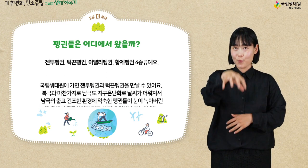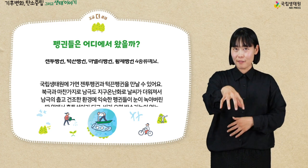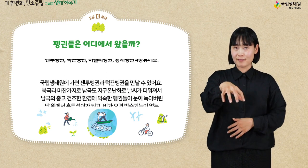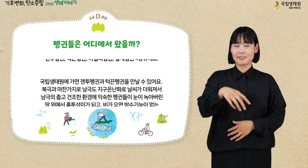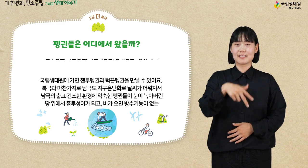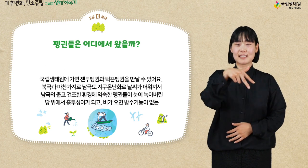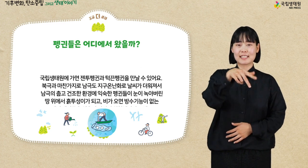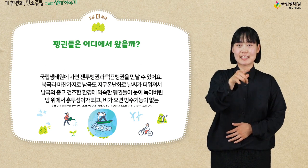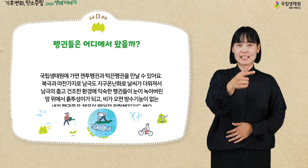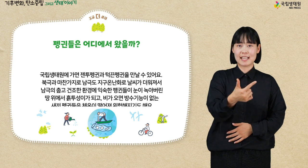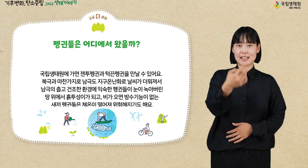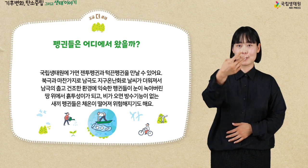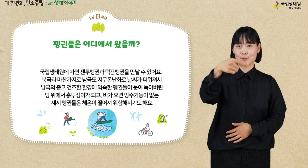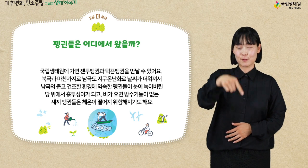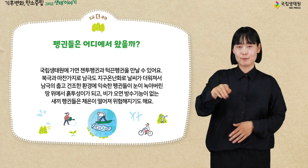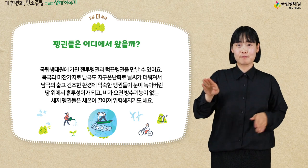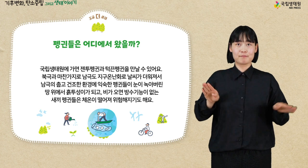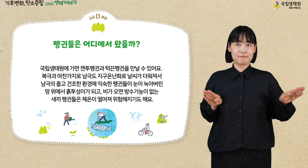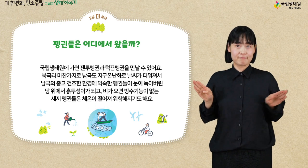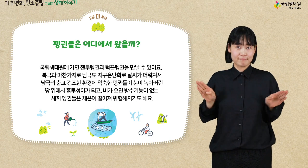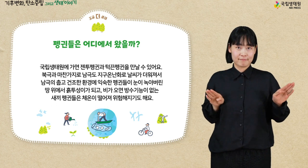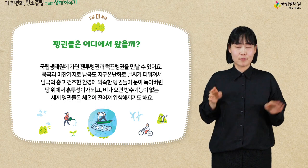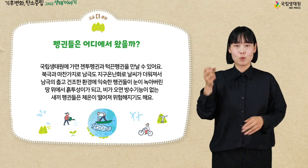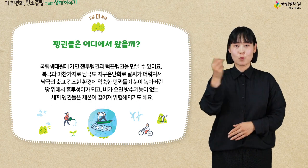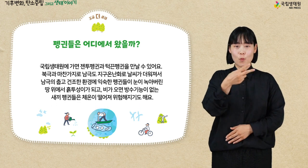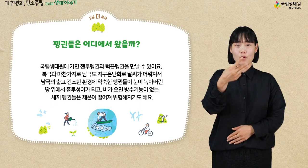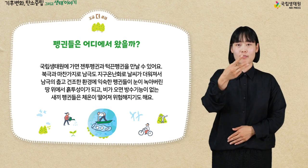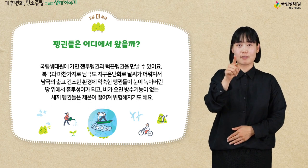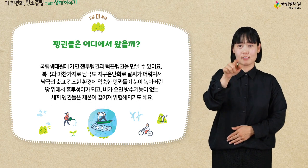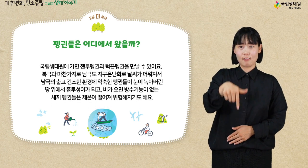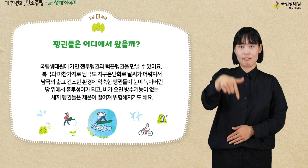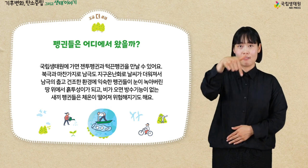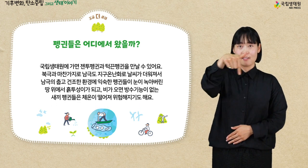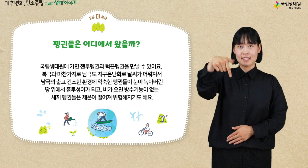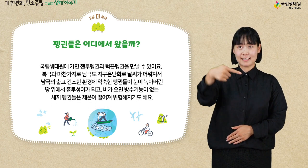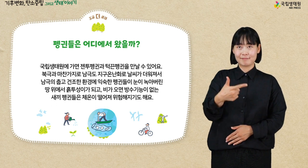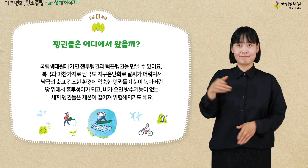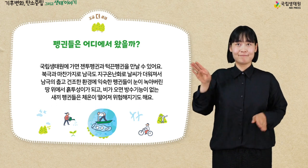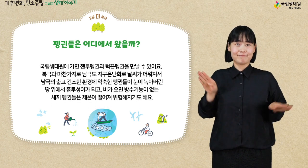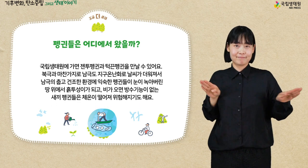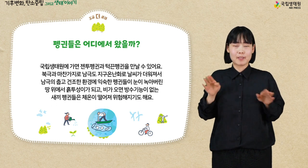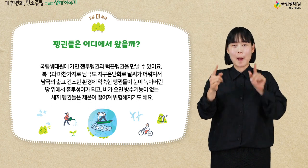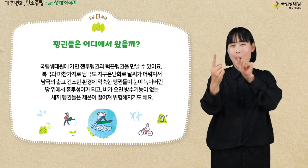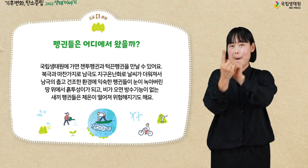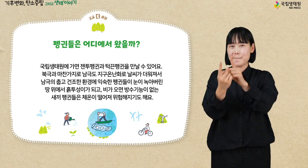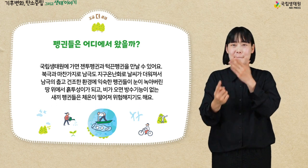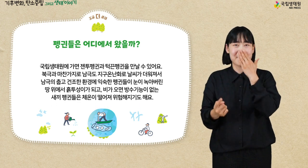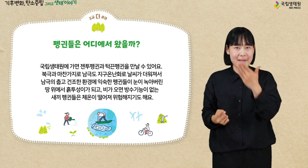국립생태원에 가면 젠투 펭귄과 턱근 펭귄을 만날 수 있어요.